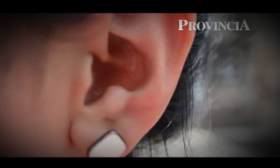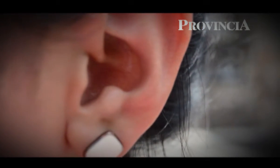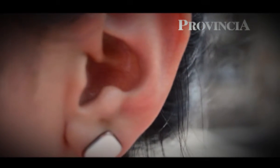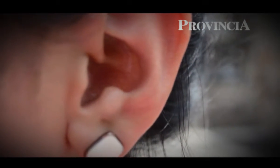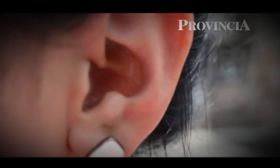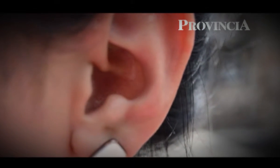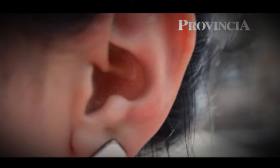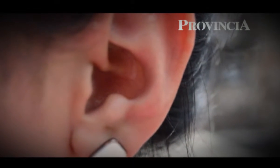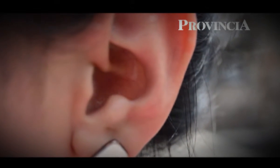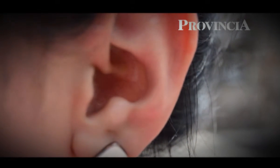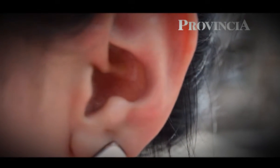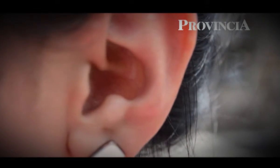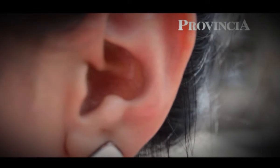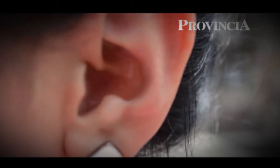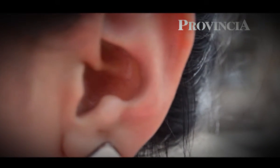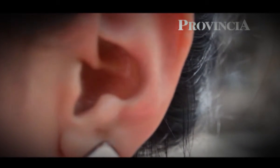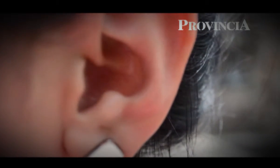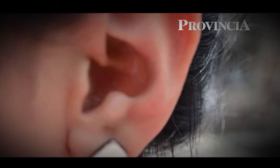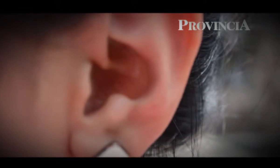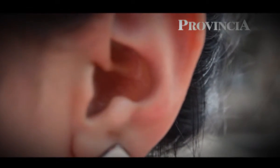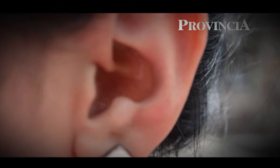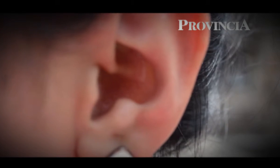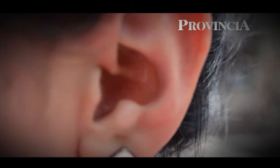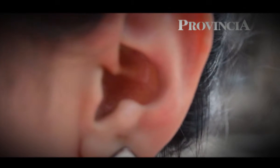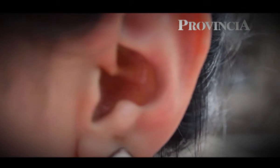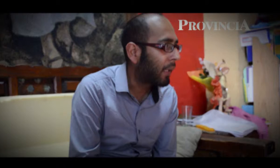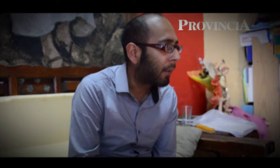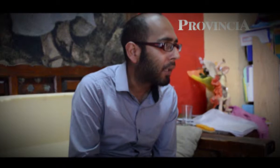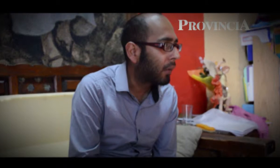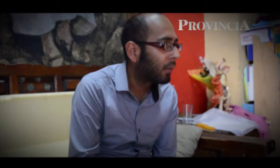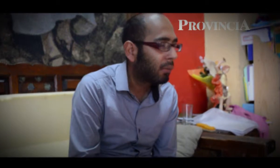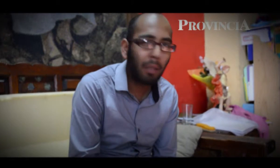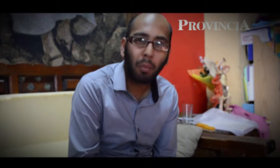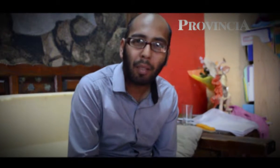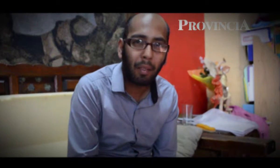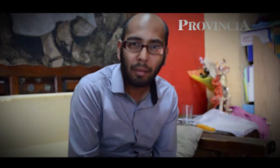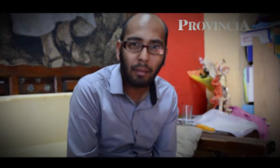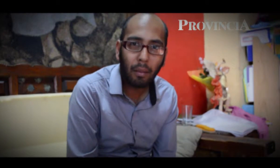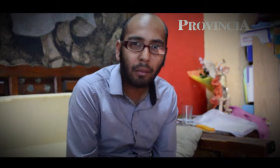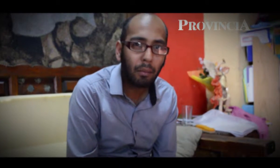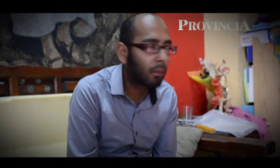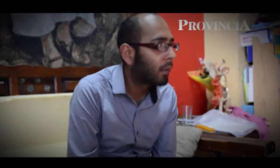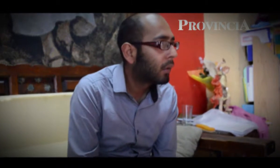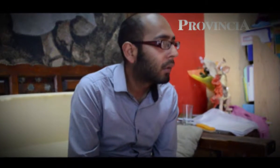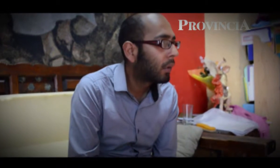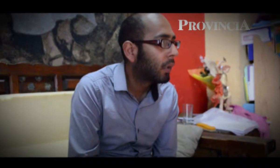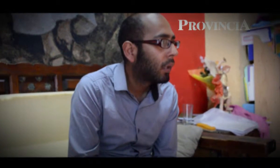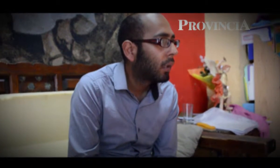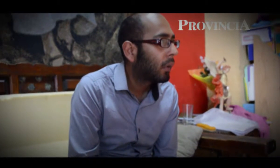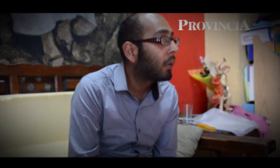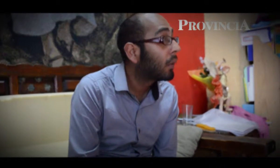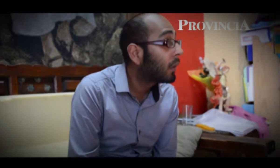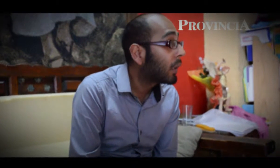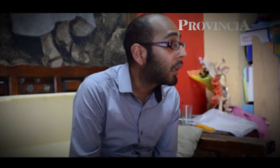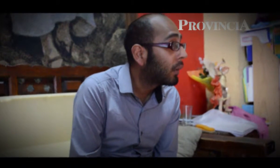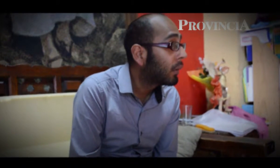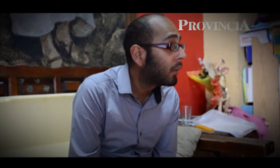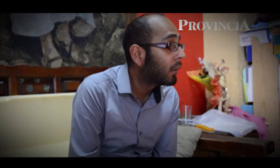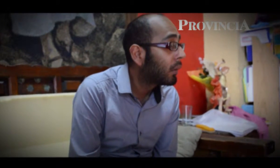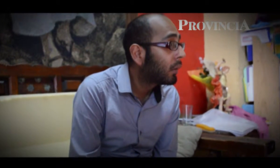auditiva. En entrevista para Provincia, Julio César Almanza Vega, secretario de Asociación Michoacana de Intérpretes e integrante de la Asociación Michoacana para Sordos, explicó que